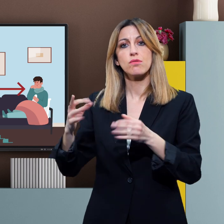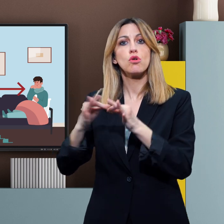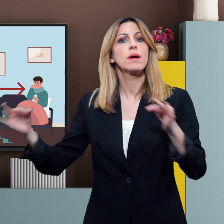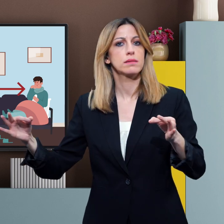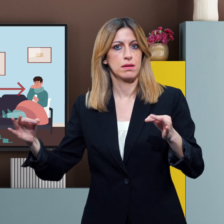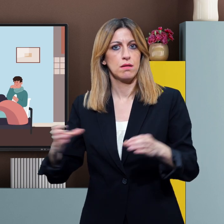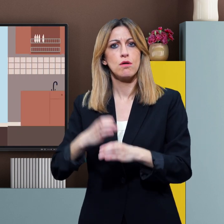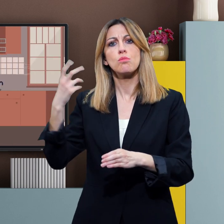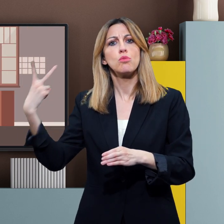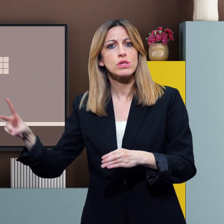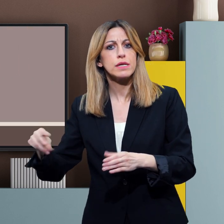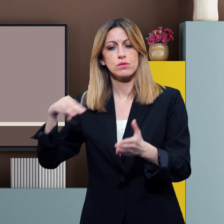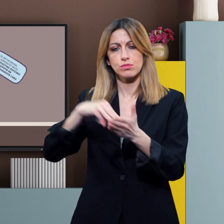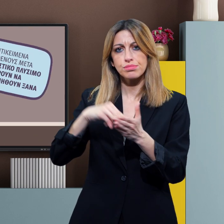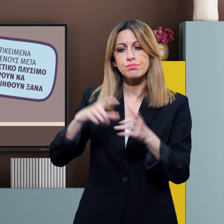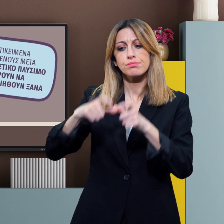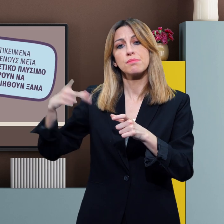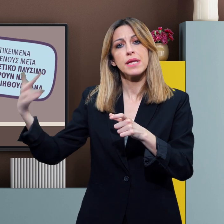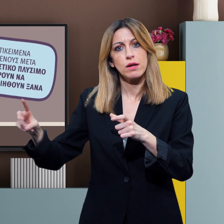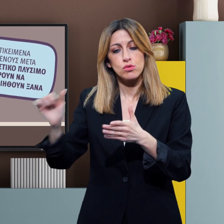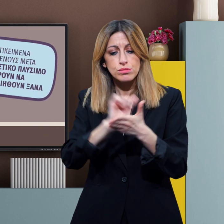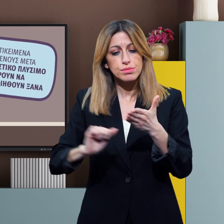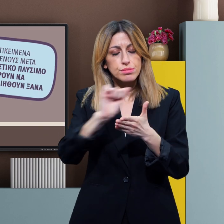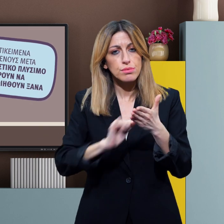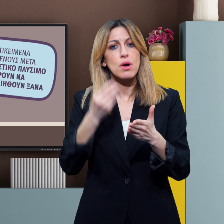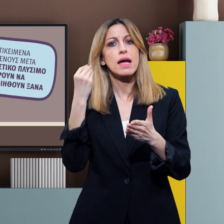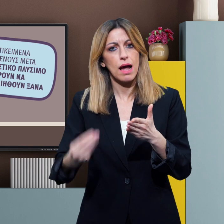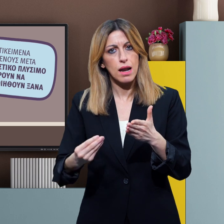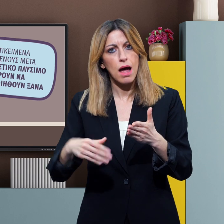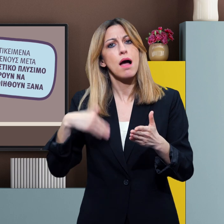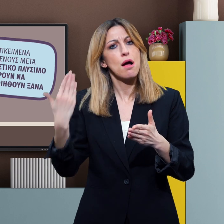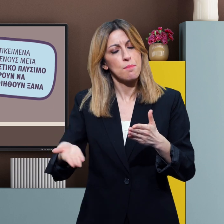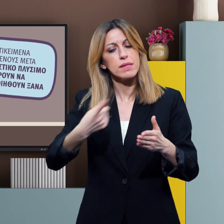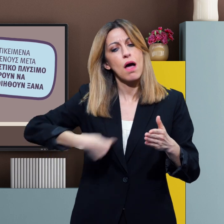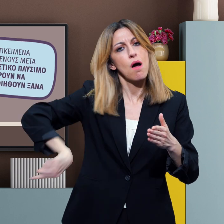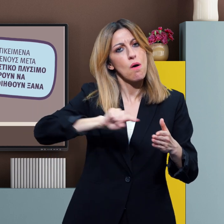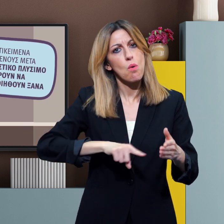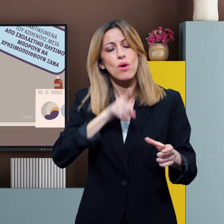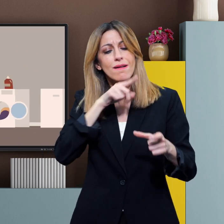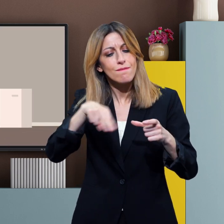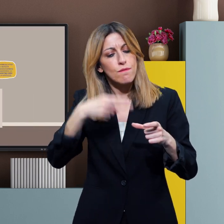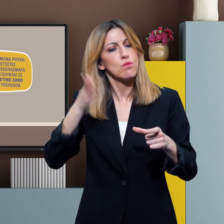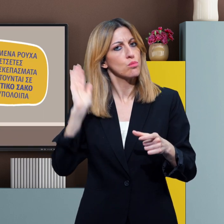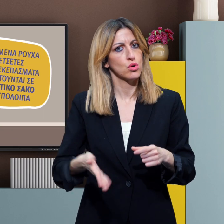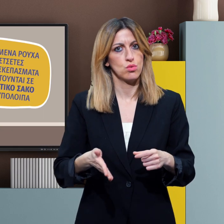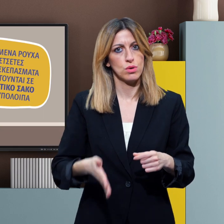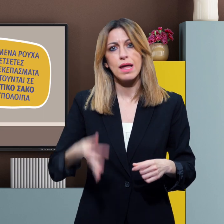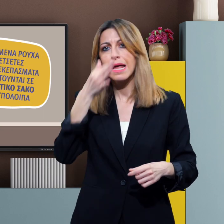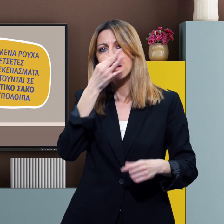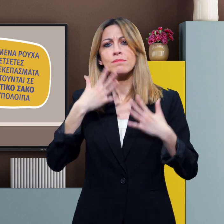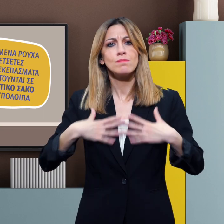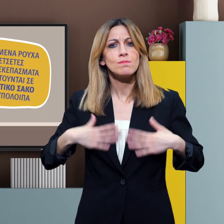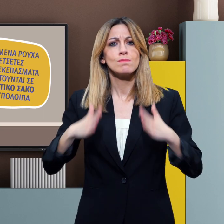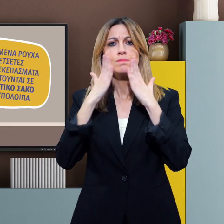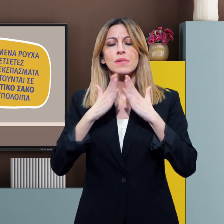1-2 μέτρα απόσταση. Τα αντικείμενα του ασθενούς, μετά από σχολαστικό πλύσιμο, μπορούν να χρησιμοποιηθούν ξανά. Τα λερωμένα